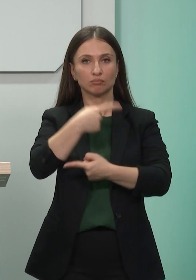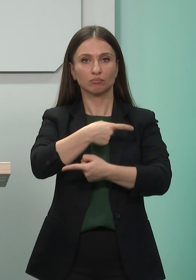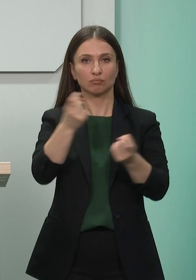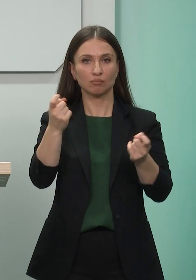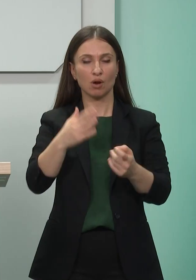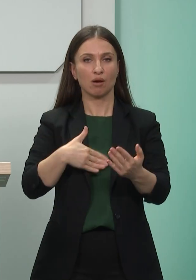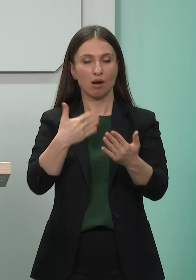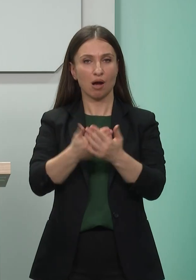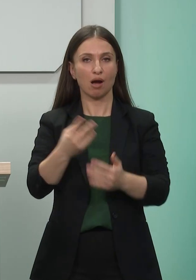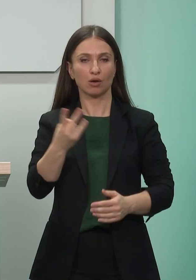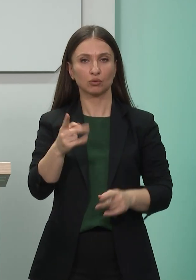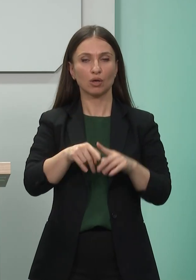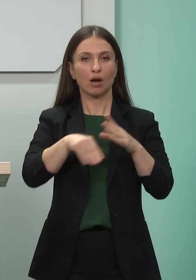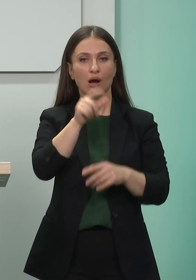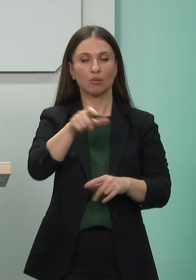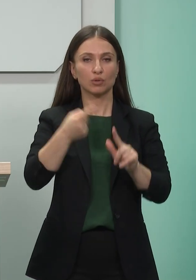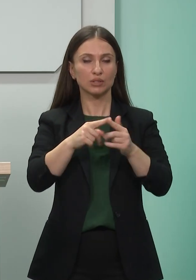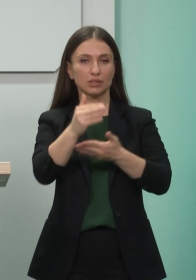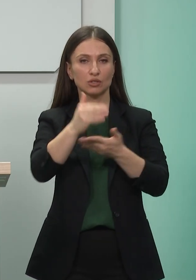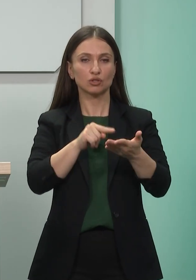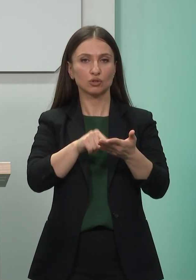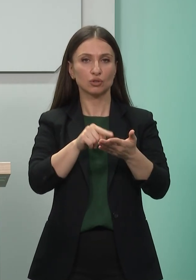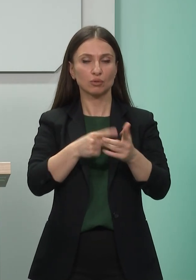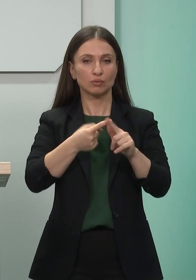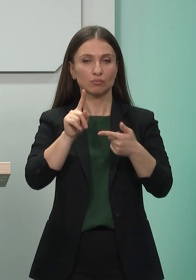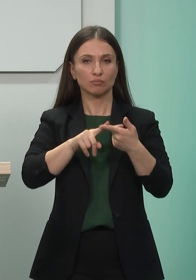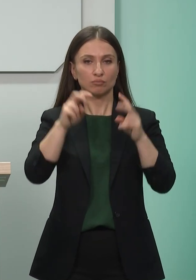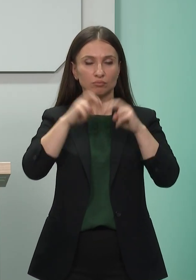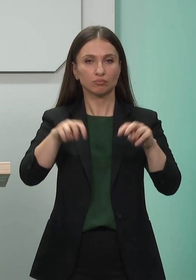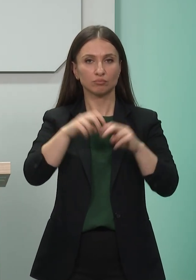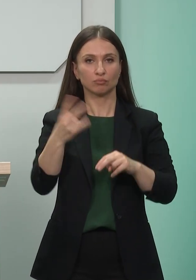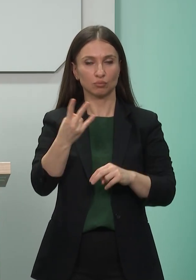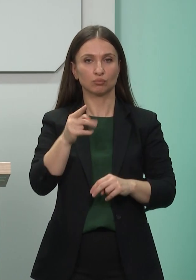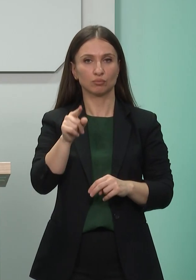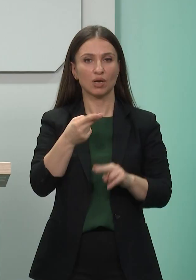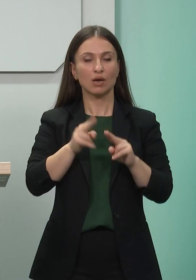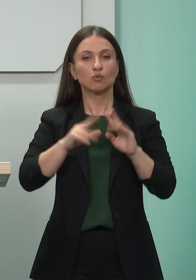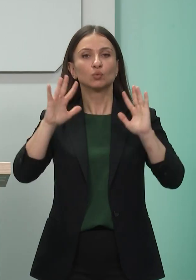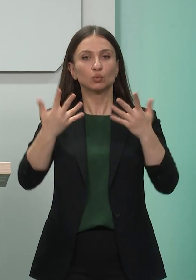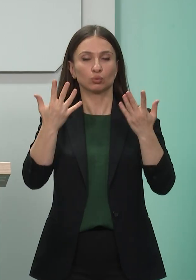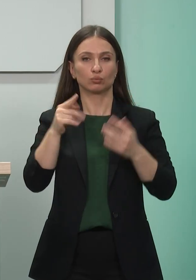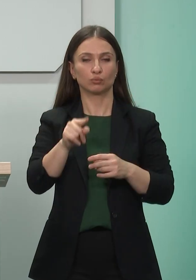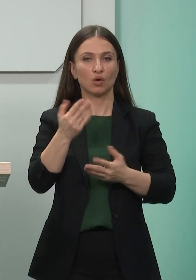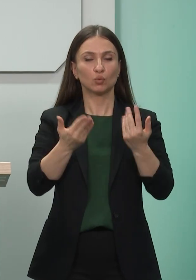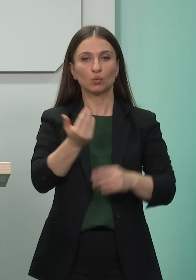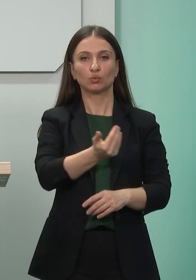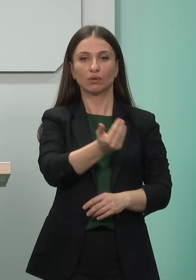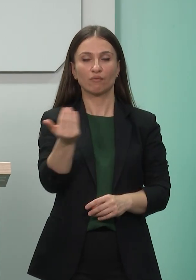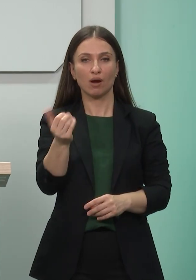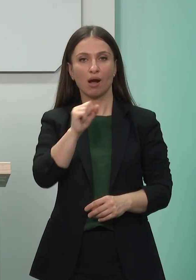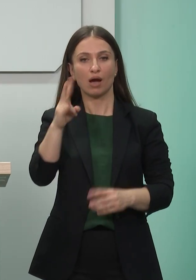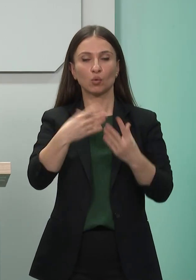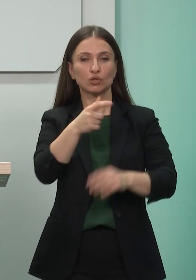მოგიწოდებთ აქტიურობისა და ამომრჩეველთა ერთიან სიაში მონაცემების გადამოწმებისკენ. იმ შემთხვევაში, თუ თქვენი